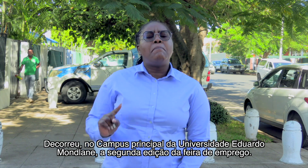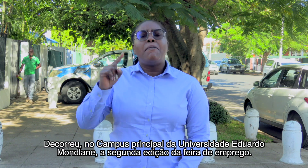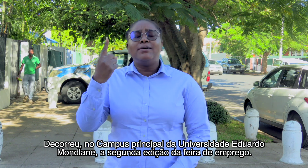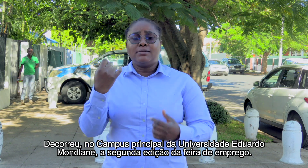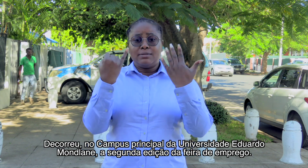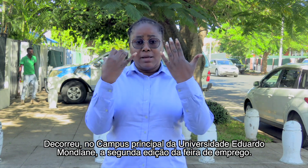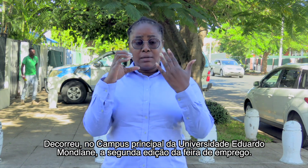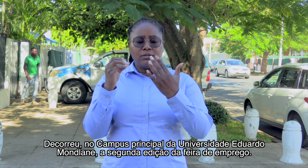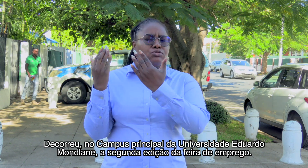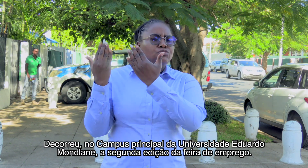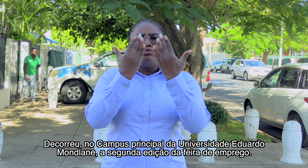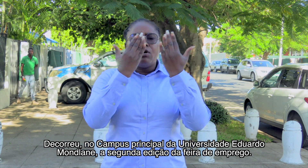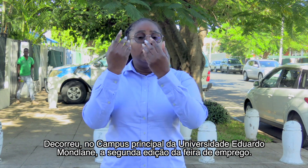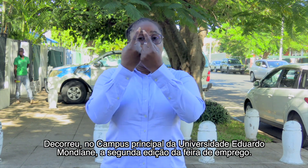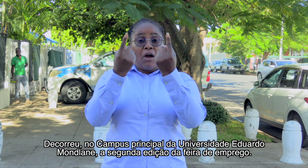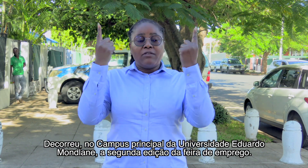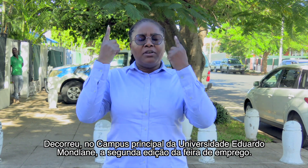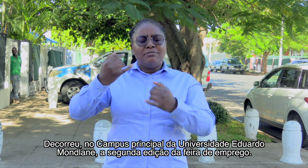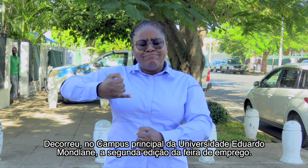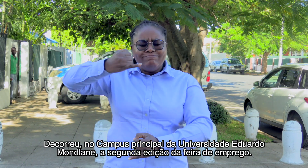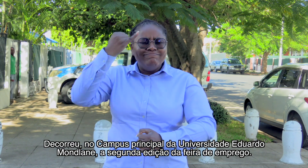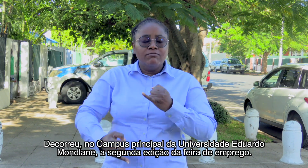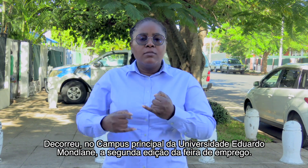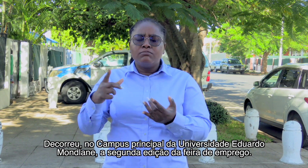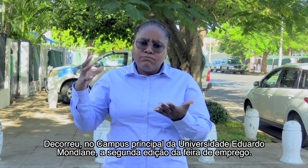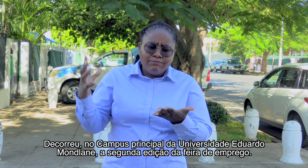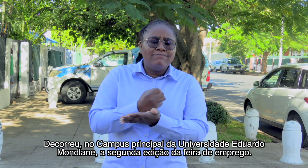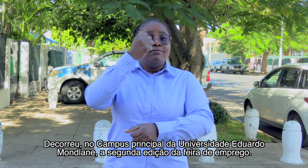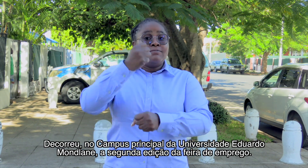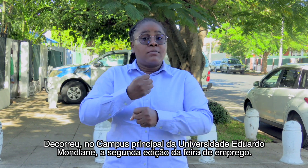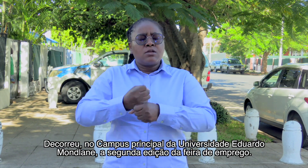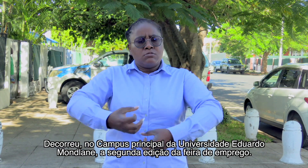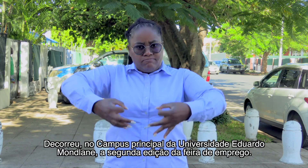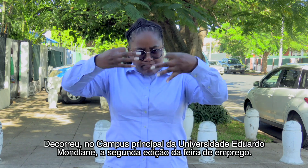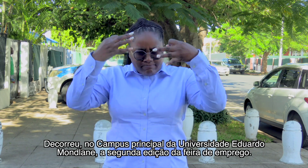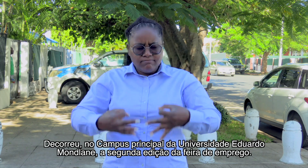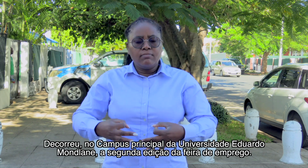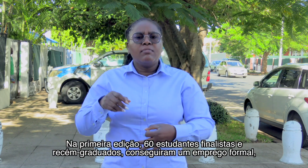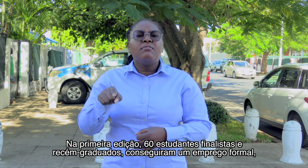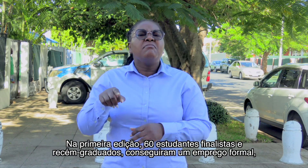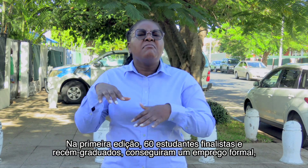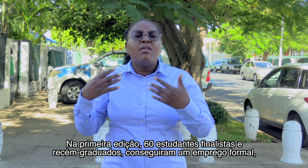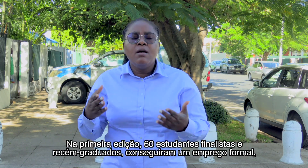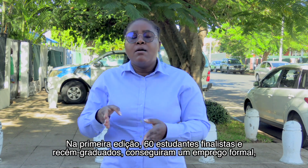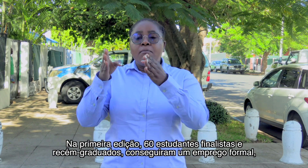Decorreu no campus principal da Universidade Eduardo Mondlane a segunda edição da Feira de Emprego. Na primeira edição,